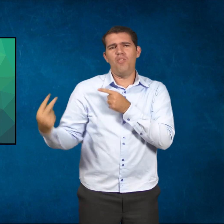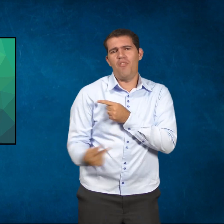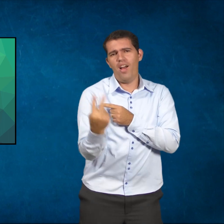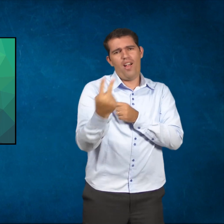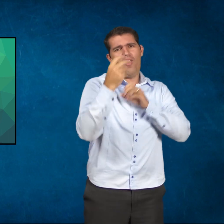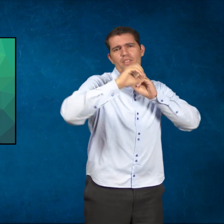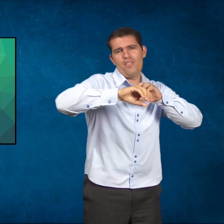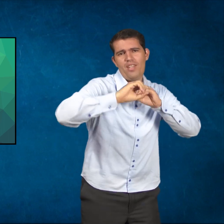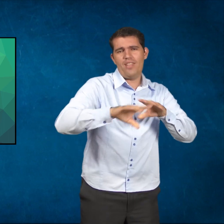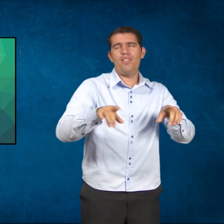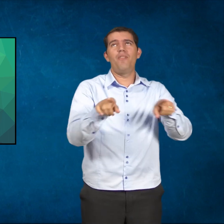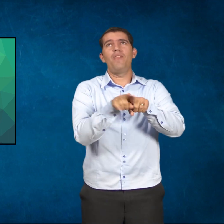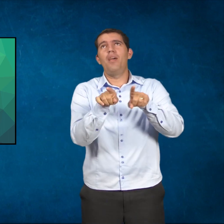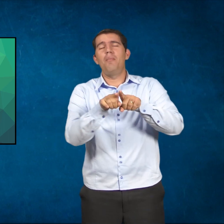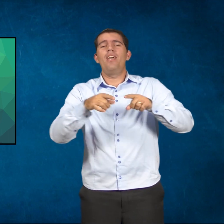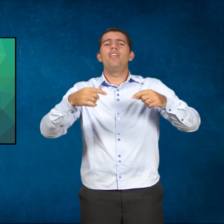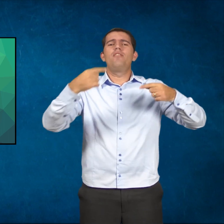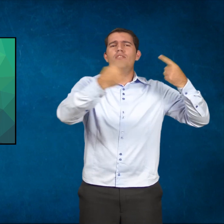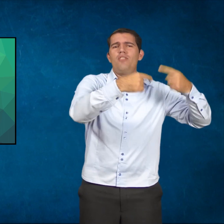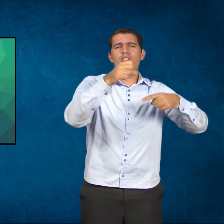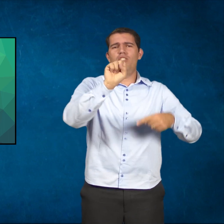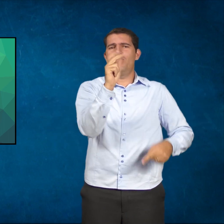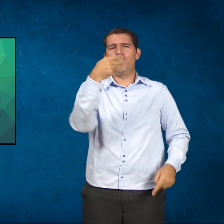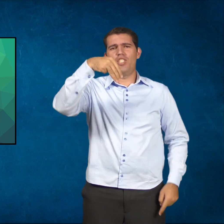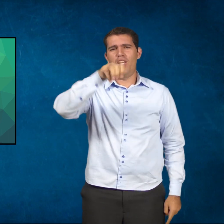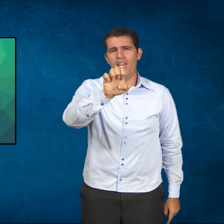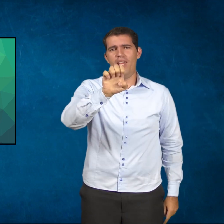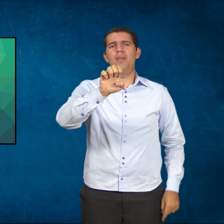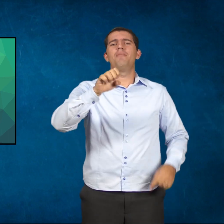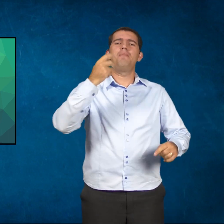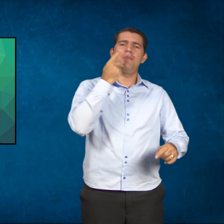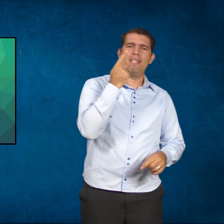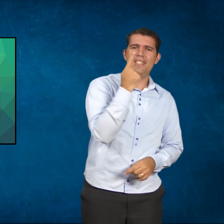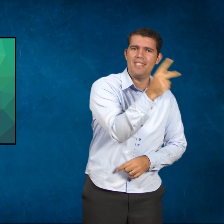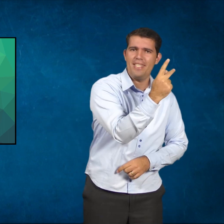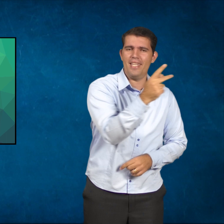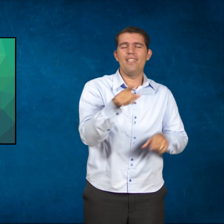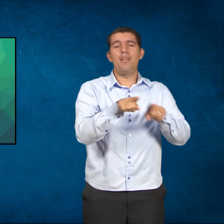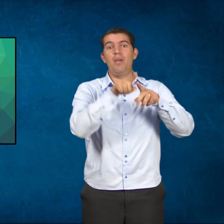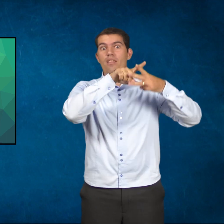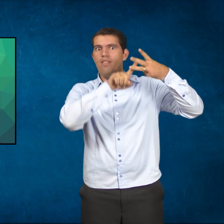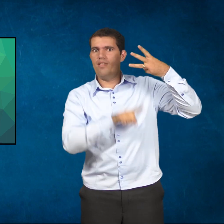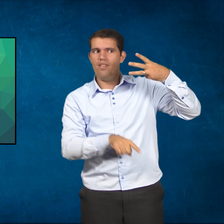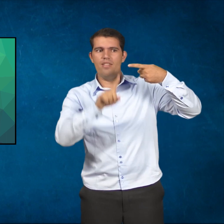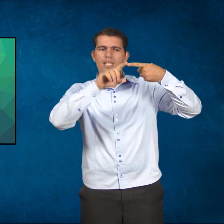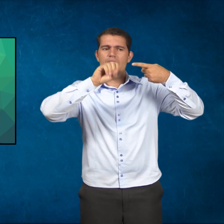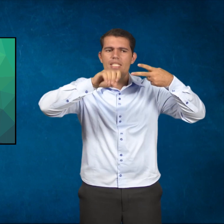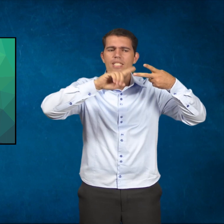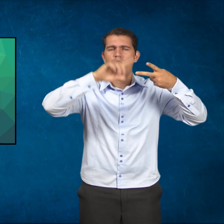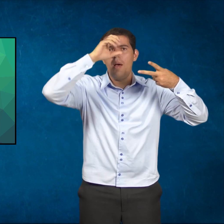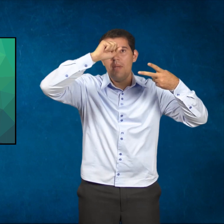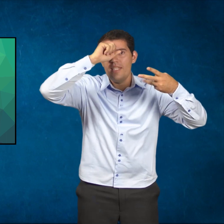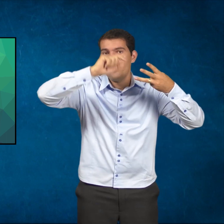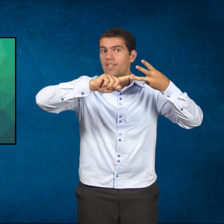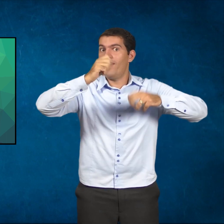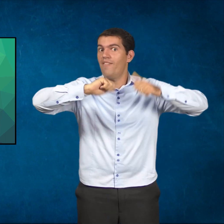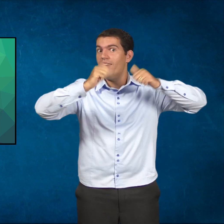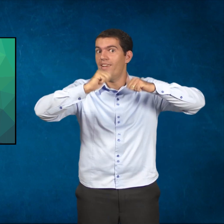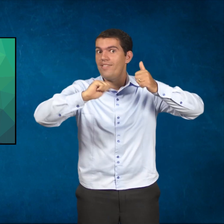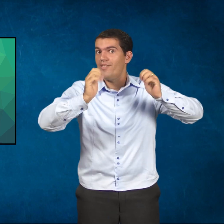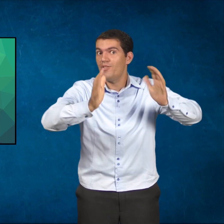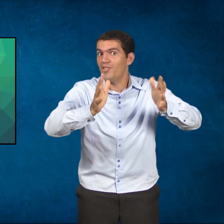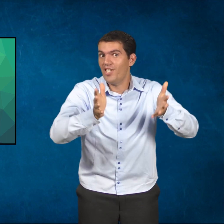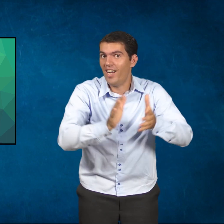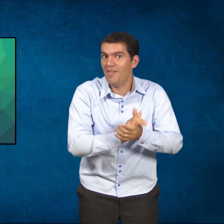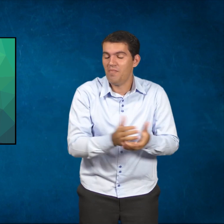e educação, sobre a noção de Cheme de Piaget, sobre a tríade ensino, aprendizagem, avaliação.